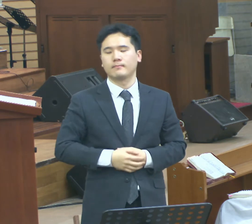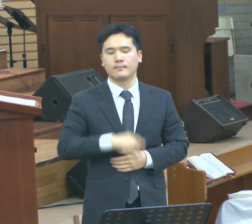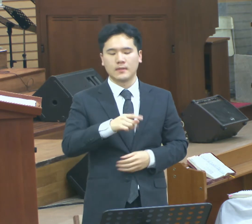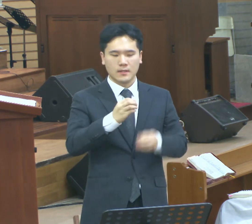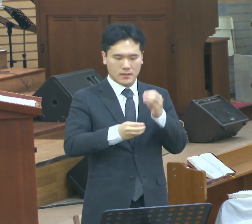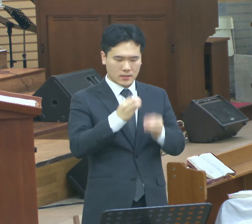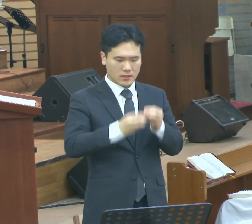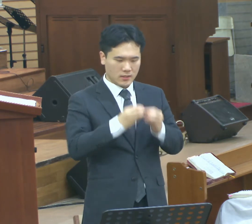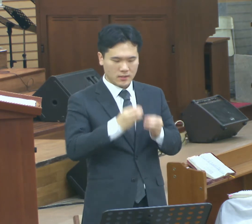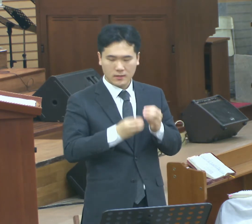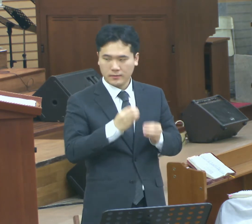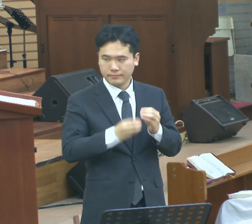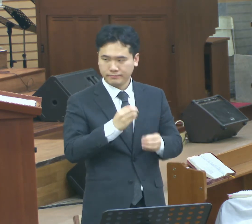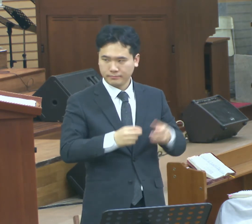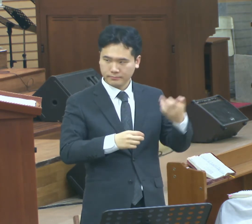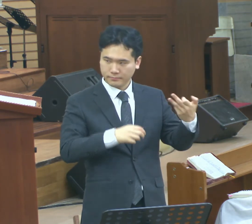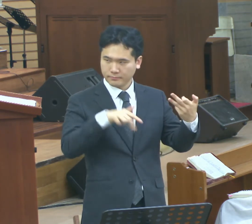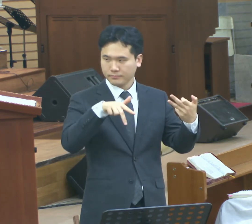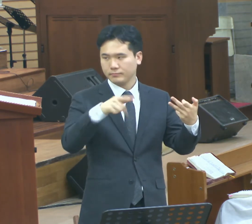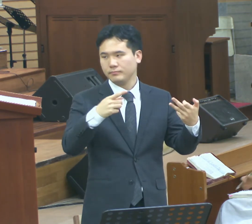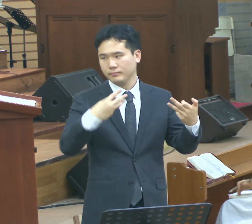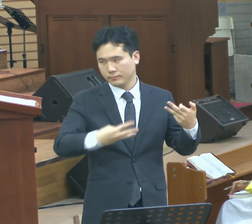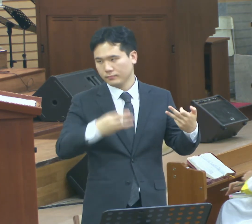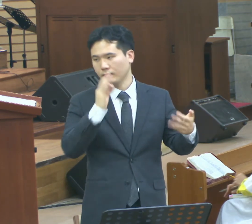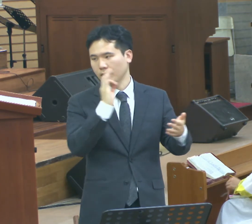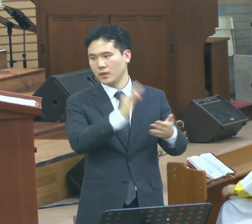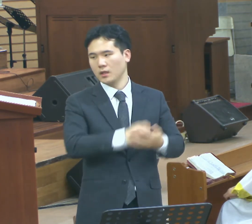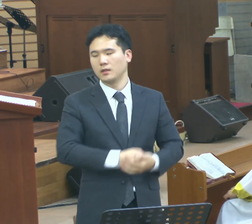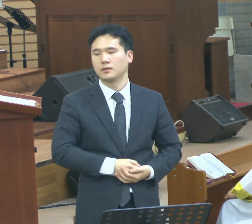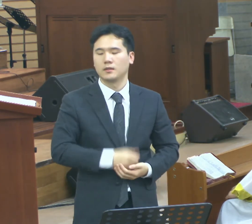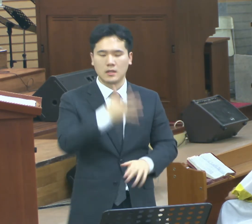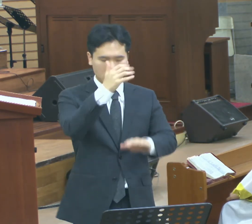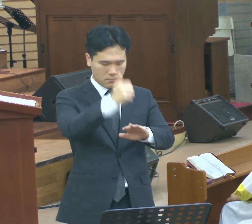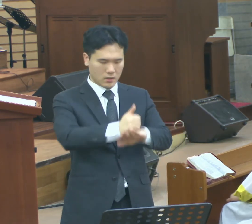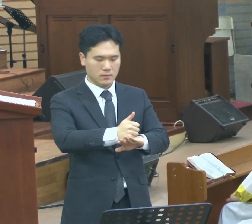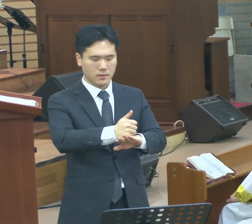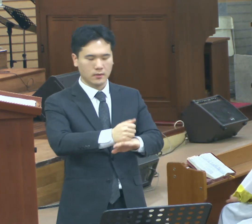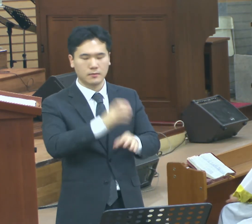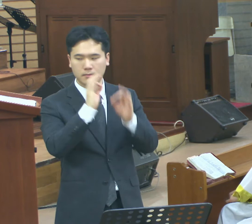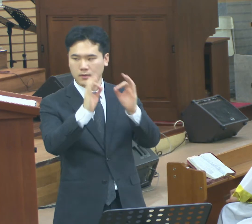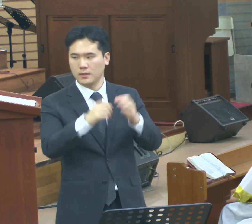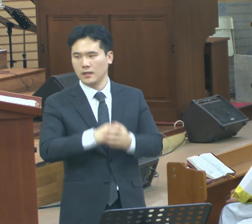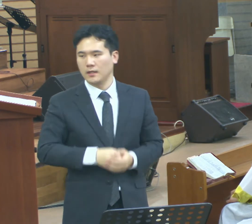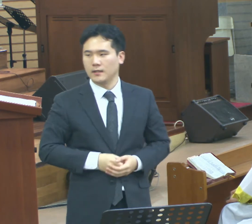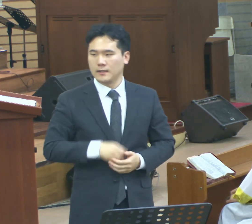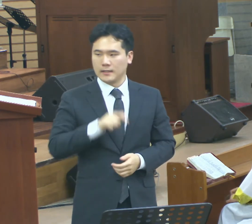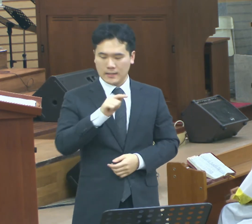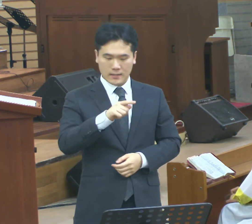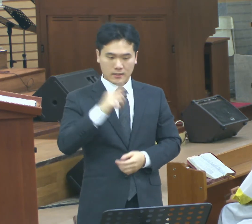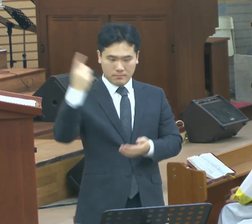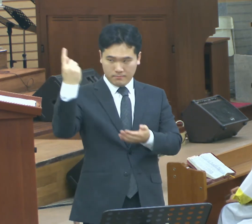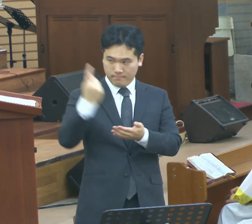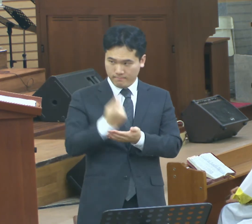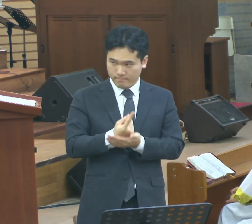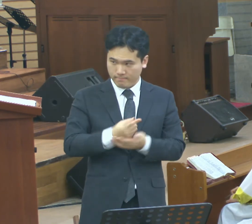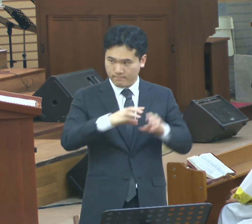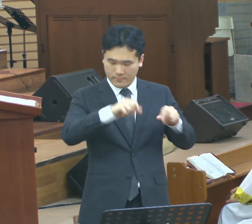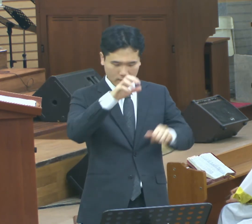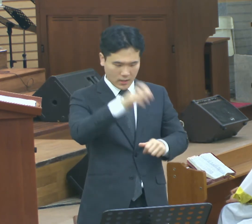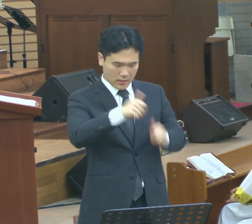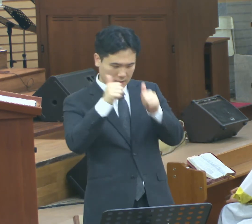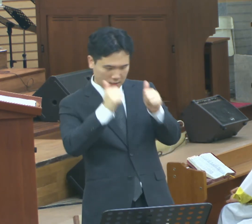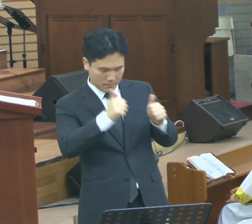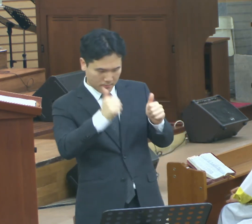절정은 13절이에요. 자, 앞에 보시고 13절의 마지막 말씀을 읽겠습니다. 시작! 그가 임하시되